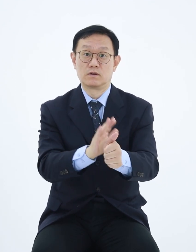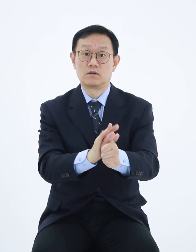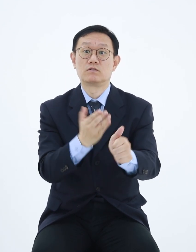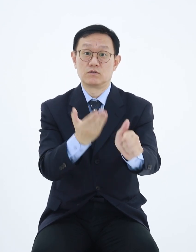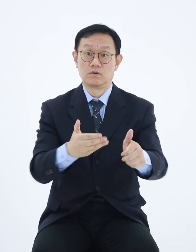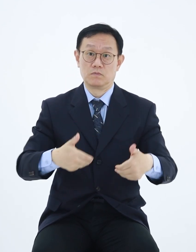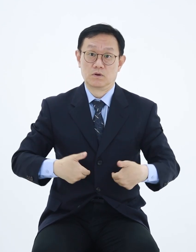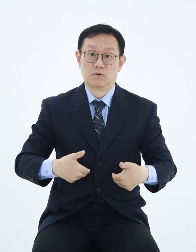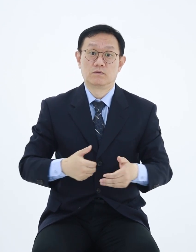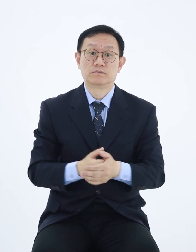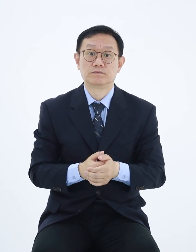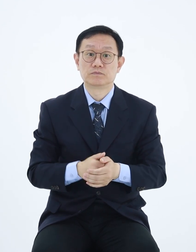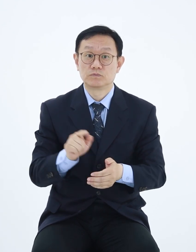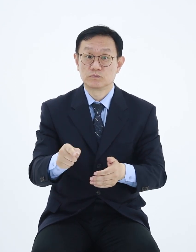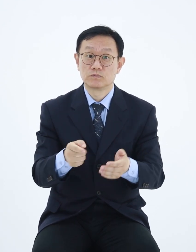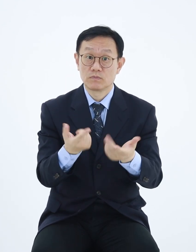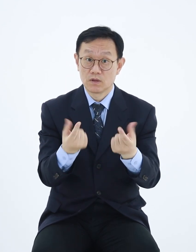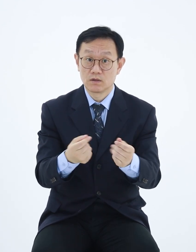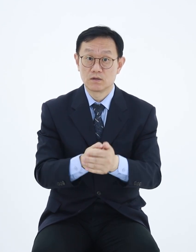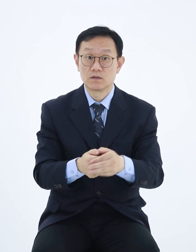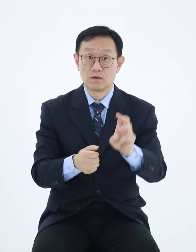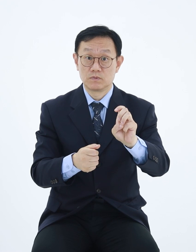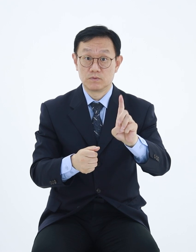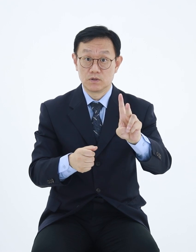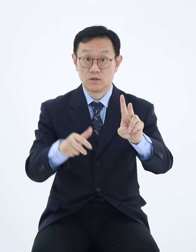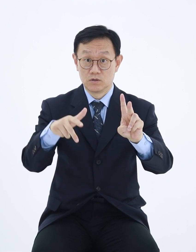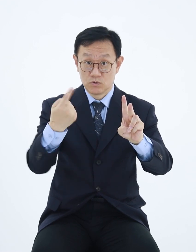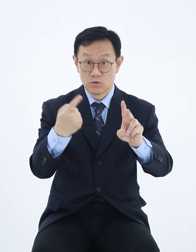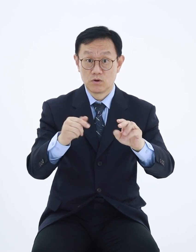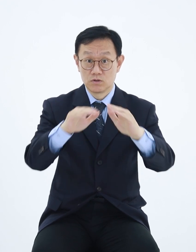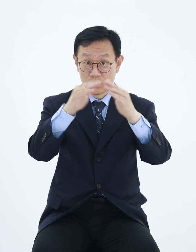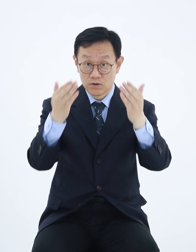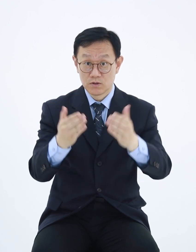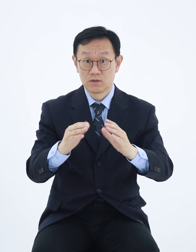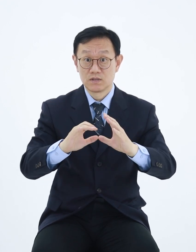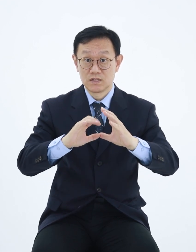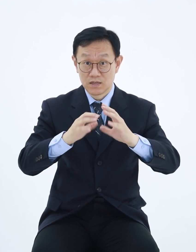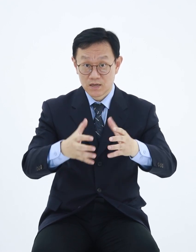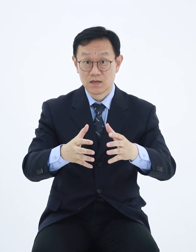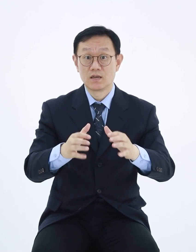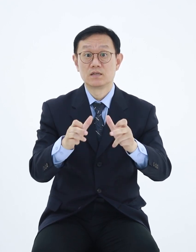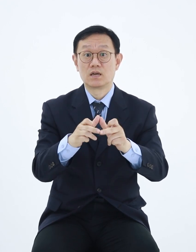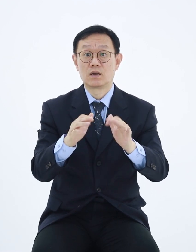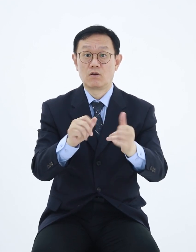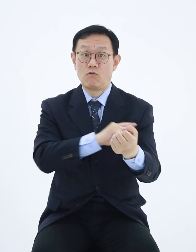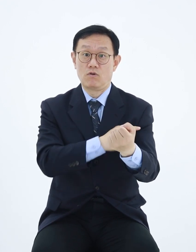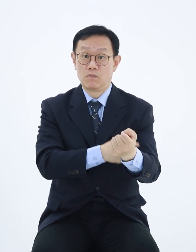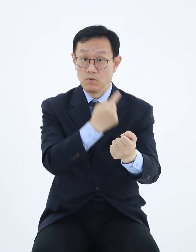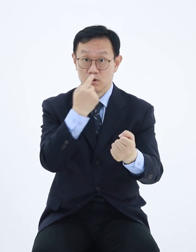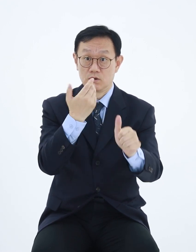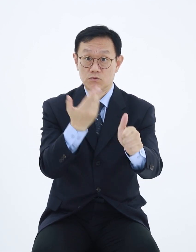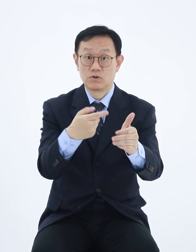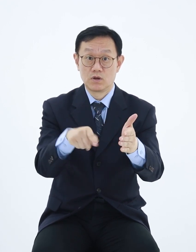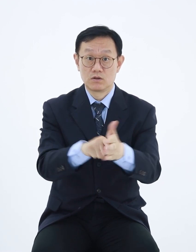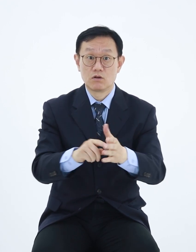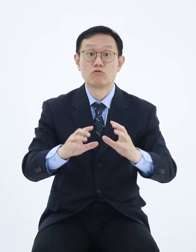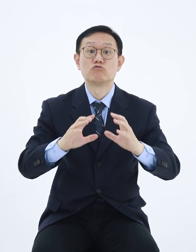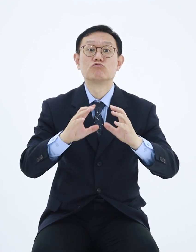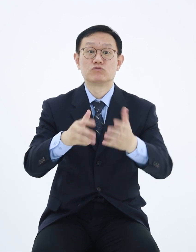필요합니다. 이와 같이 제32조는 전 세계 장애인의 권리가 보장될 수 있도록 국제적인 차원에서 다양한